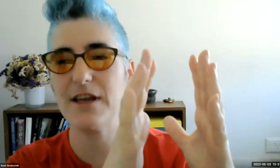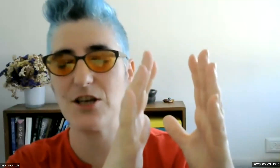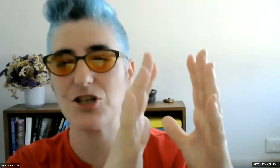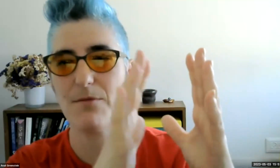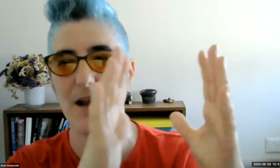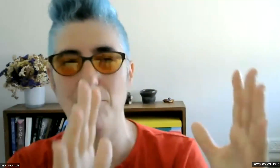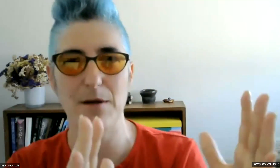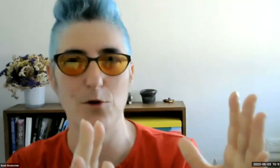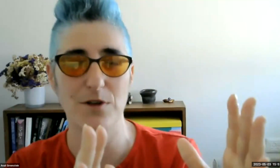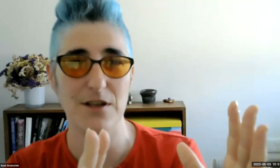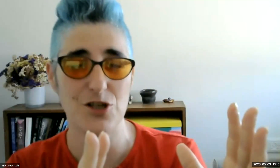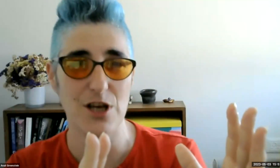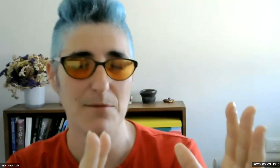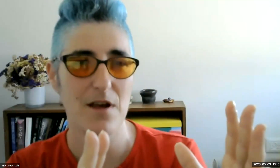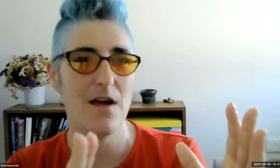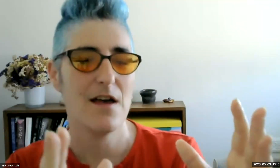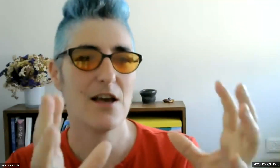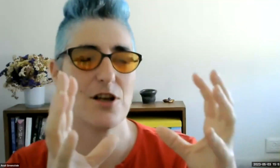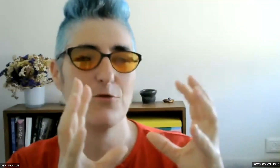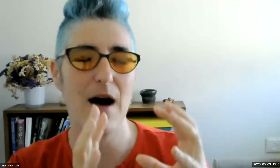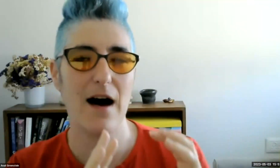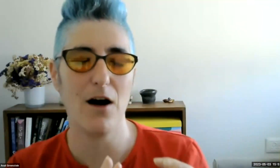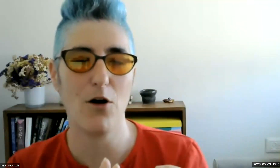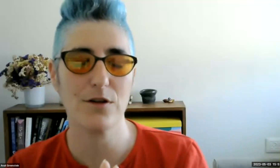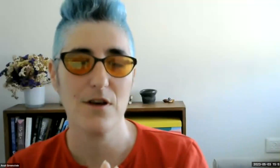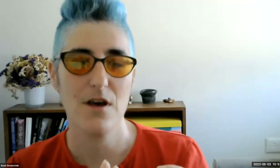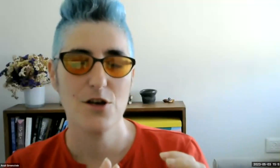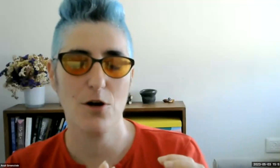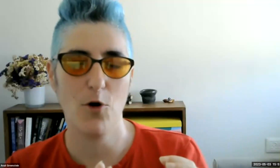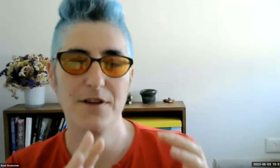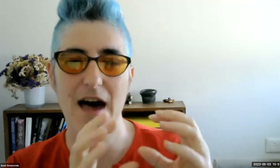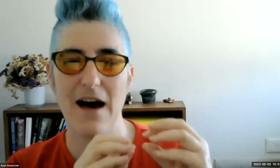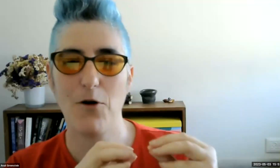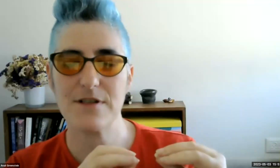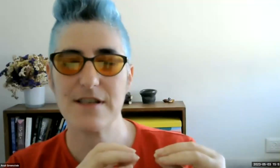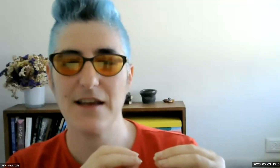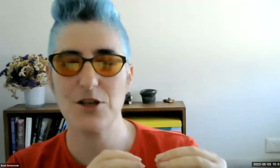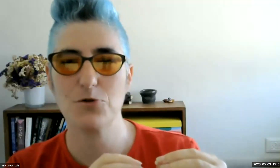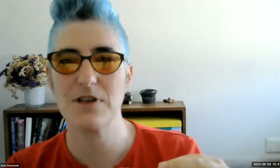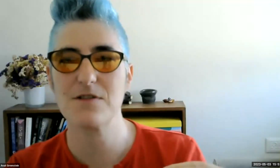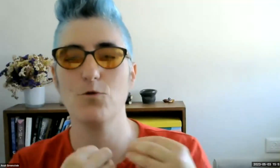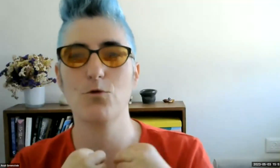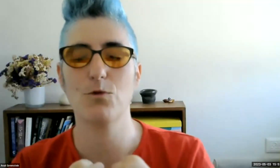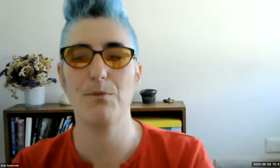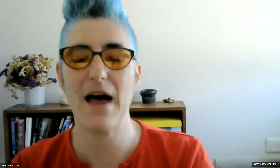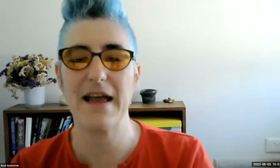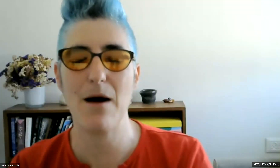נגישים להרבה מאוד אנשים, יש לנו מערכות שאומרות, חוסר הנגישות הזאת הוא בעיה